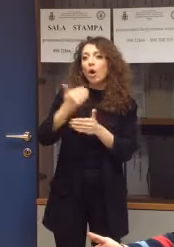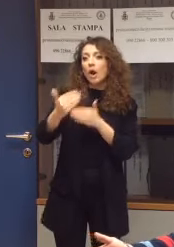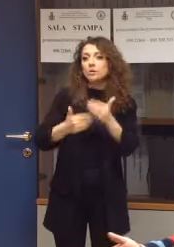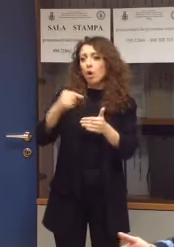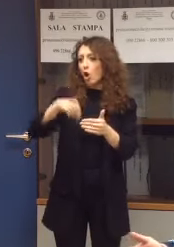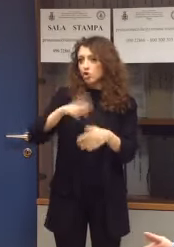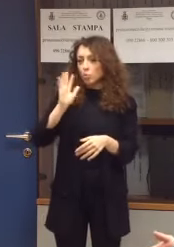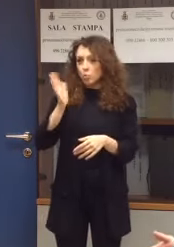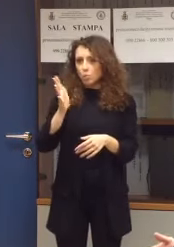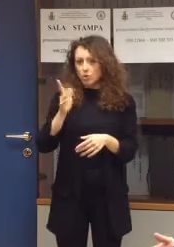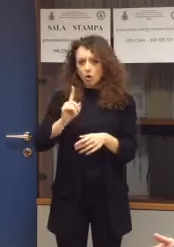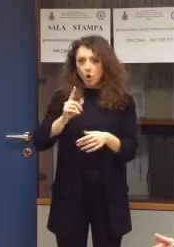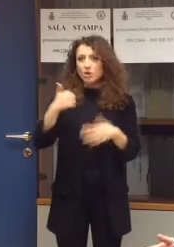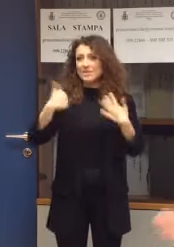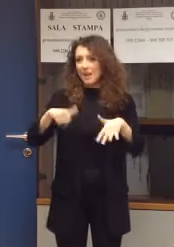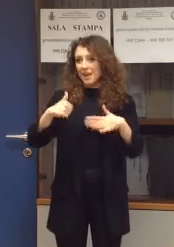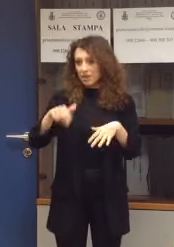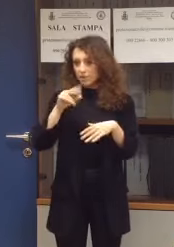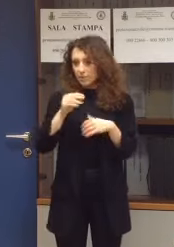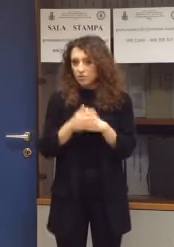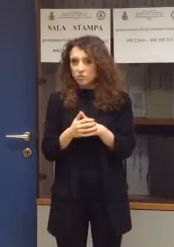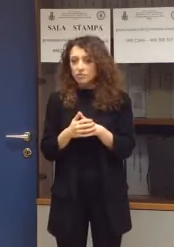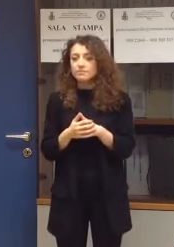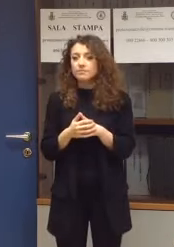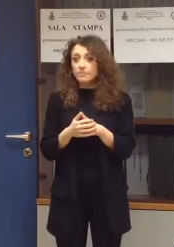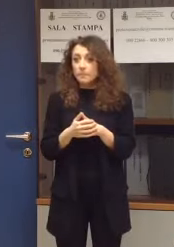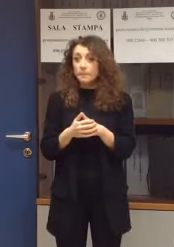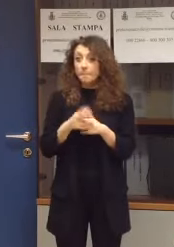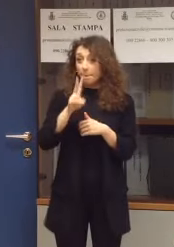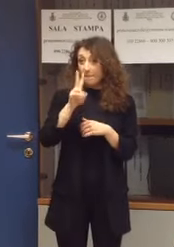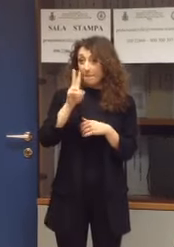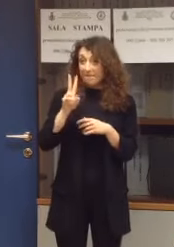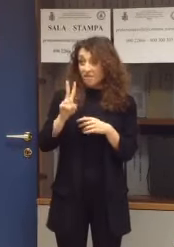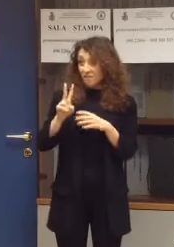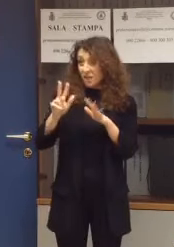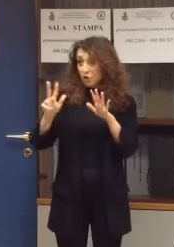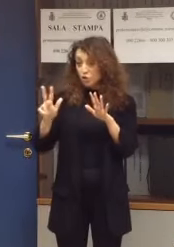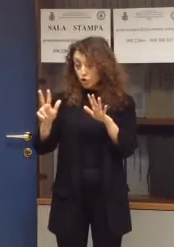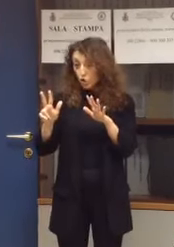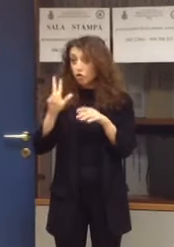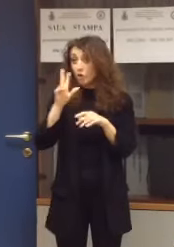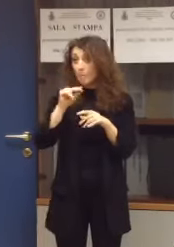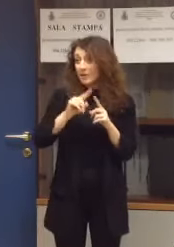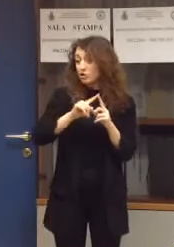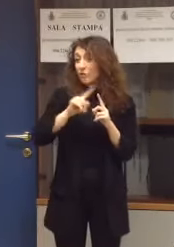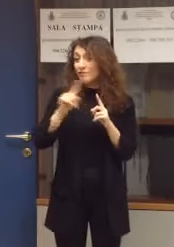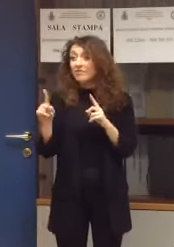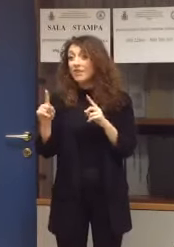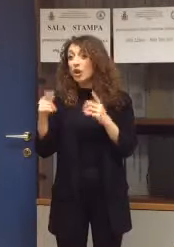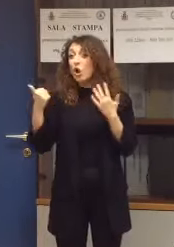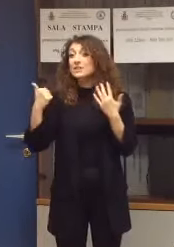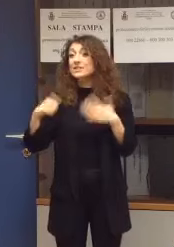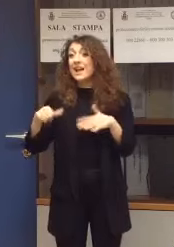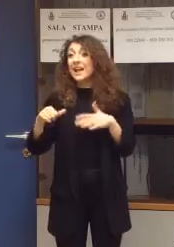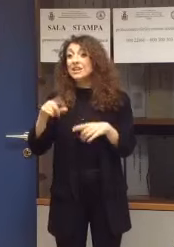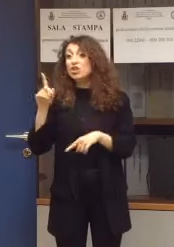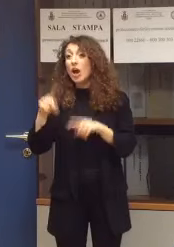Oggi? 16 ne abbiamo, perso il conto. E allora dal 28 di marzo al 16 di aprile, se io vi